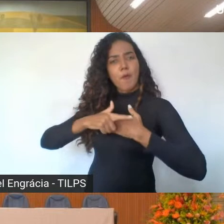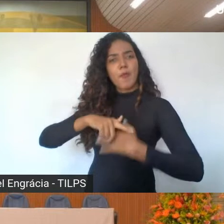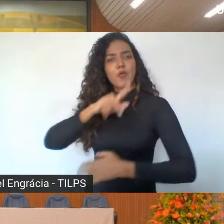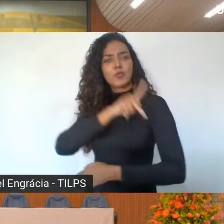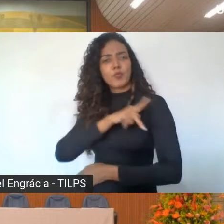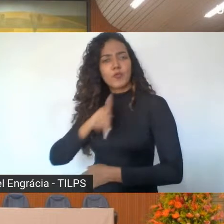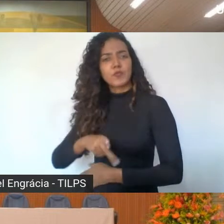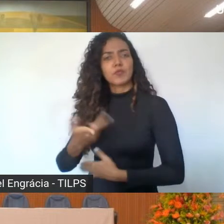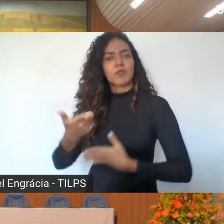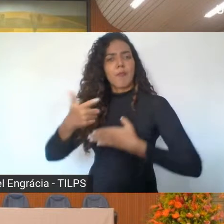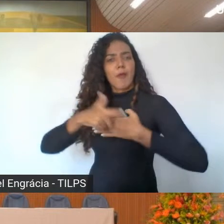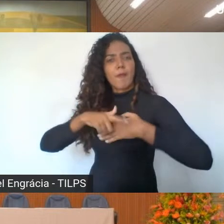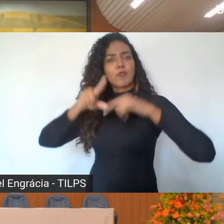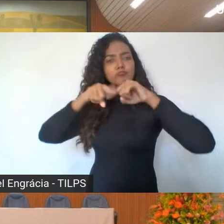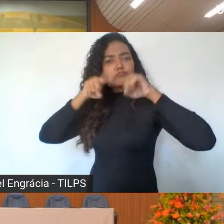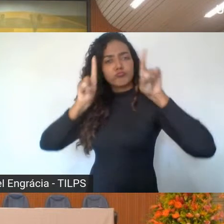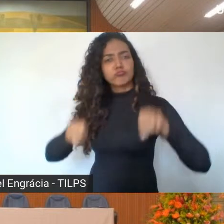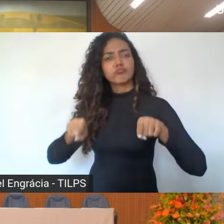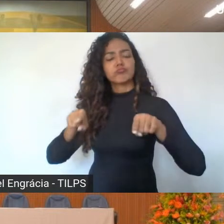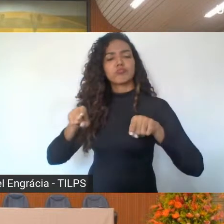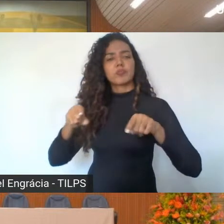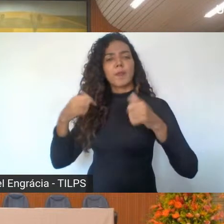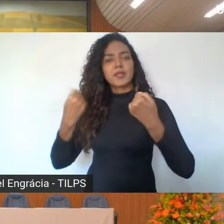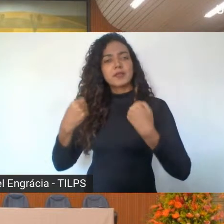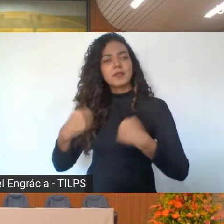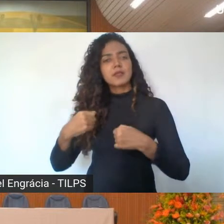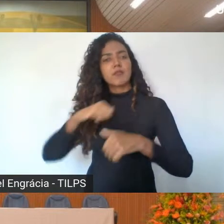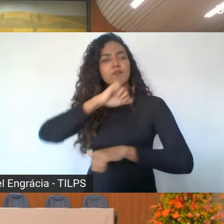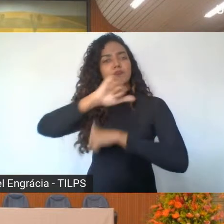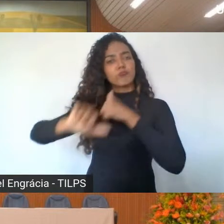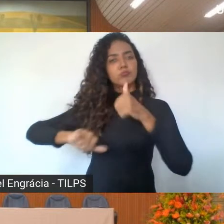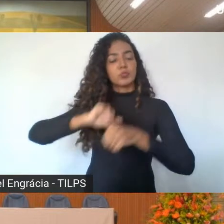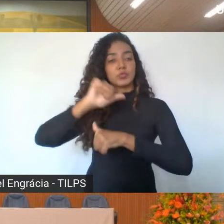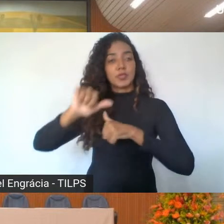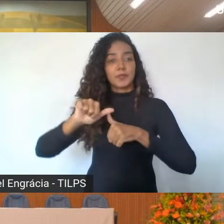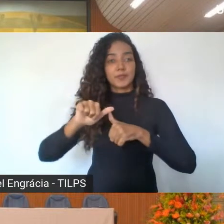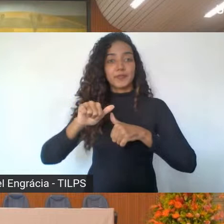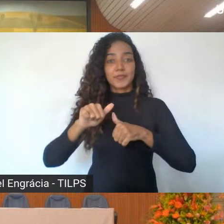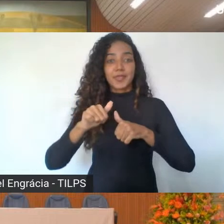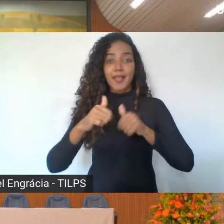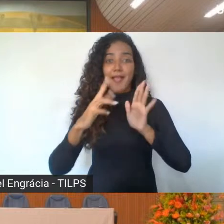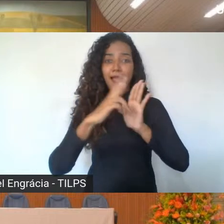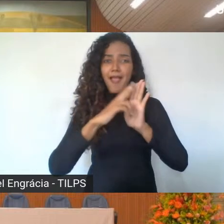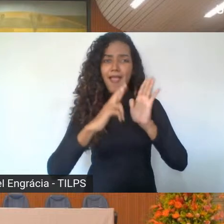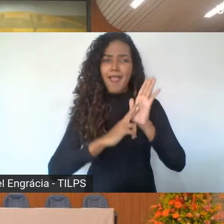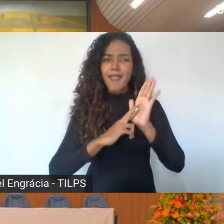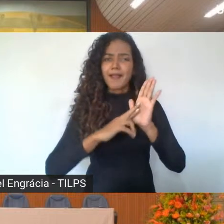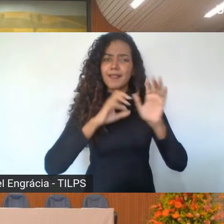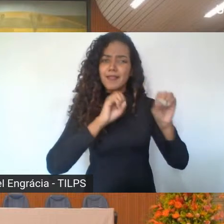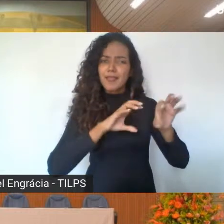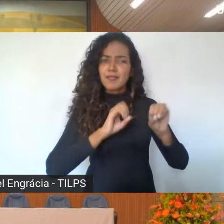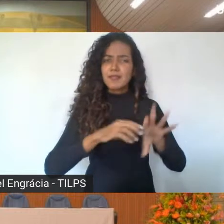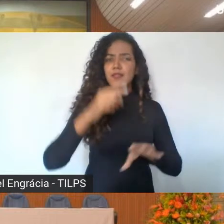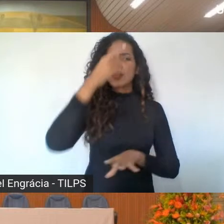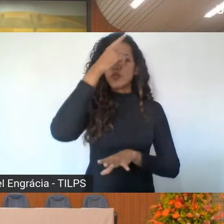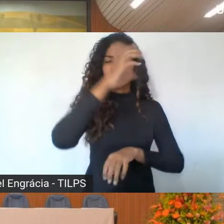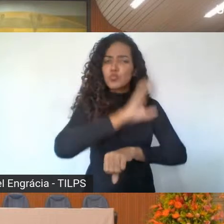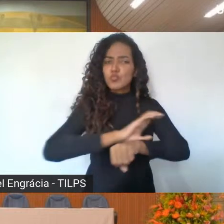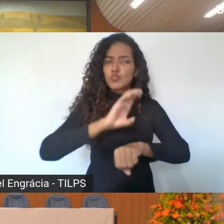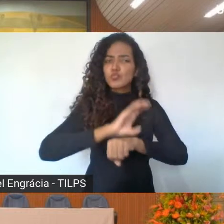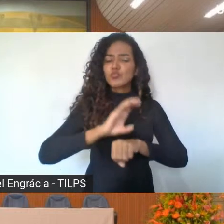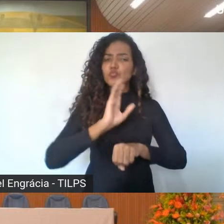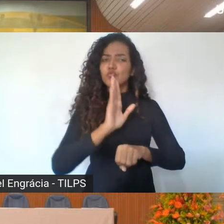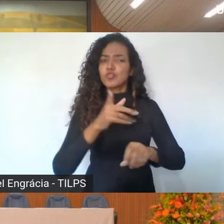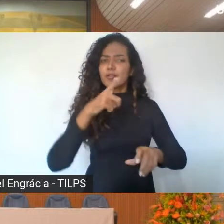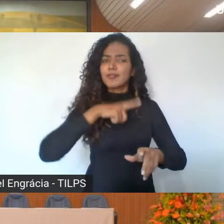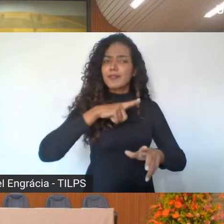servidores públicos. Tivemos que reescrever todas as regras do ensino de graduação, em primeiro lugar, com o nosso